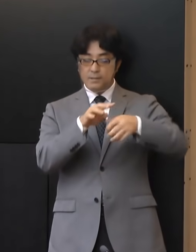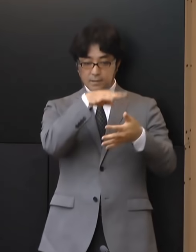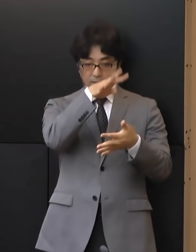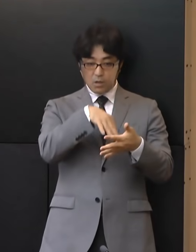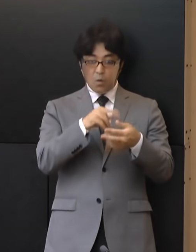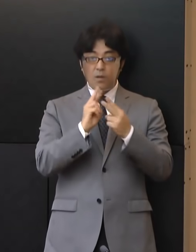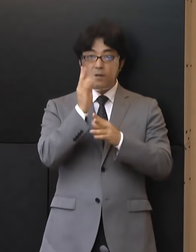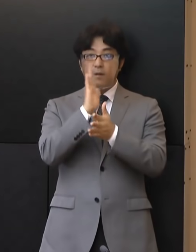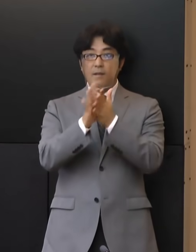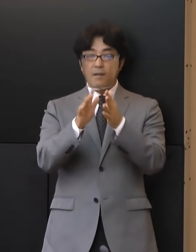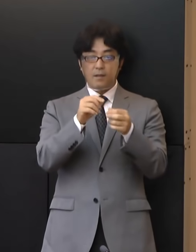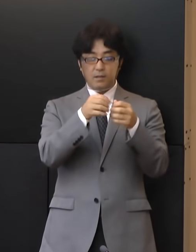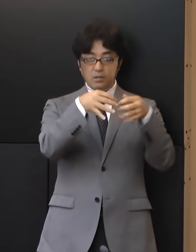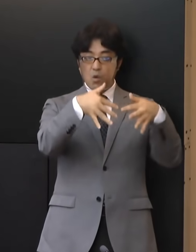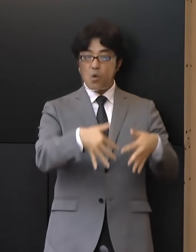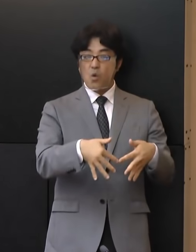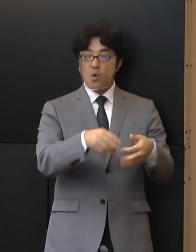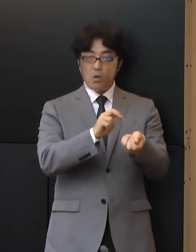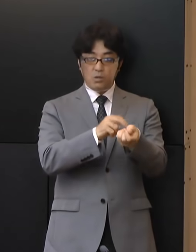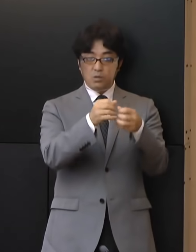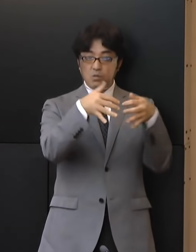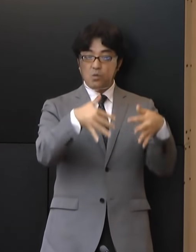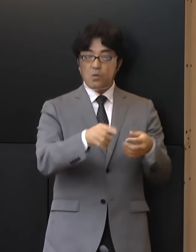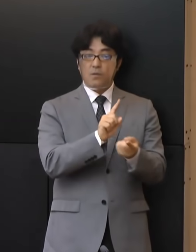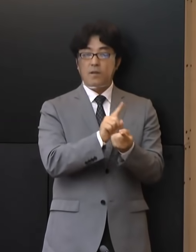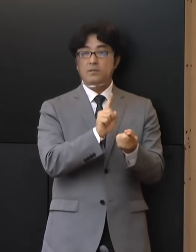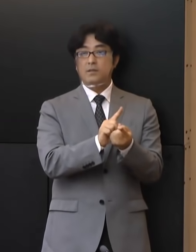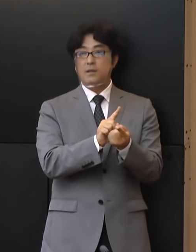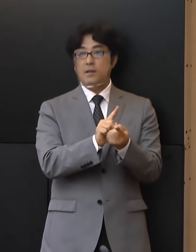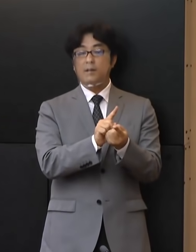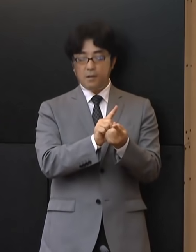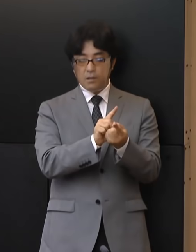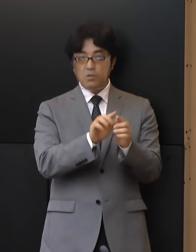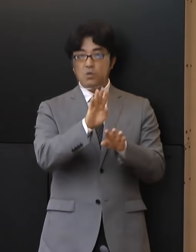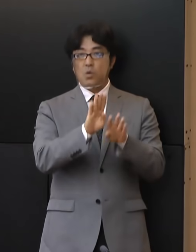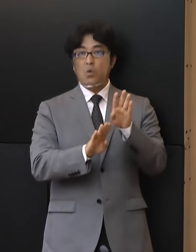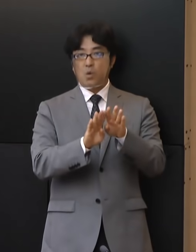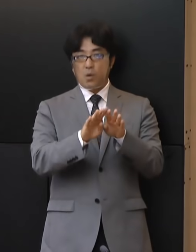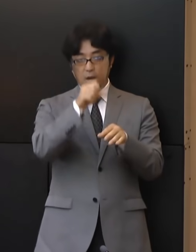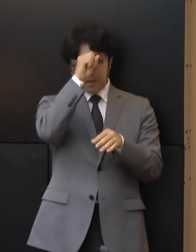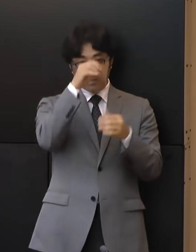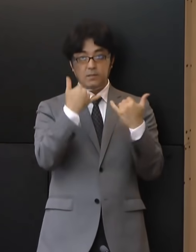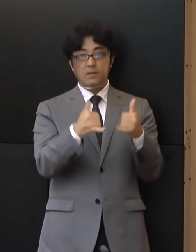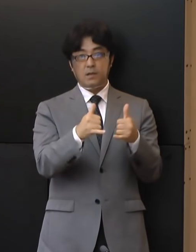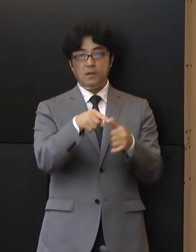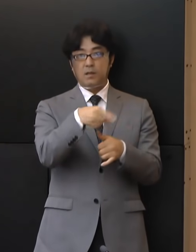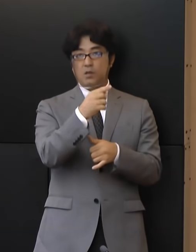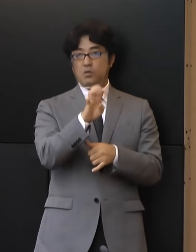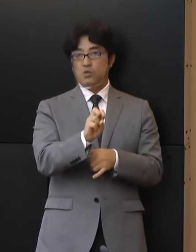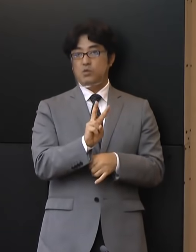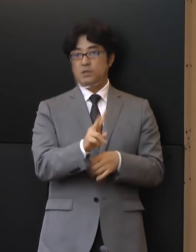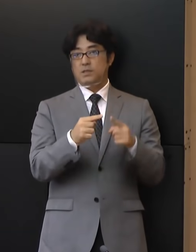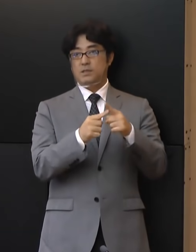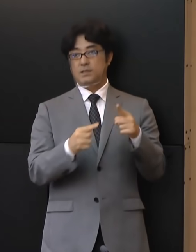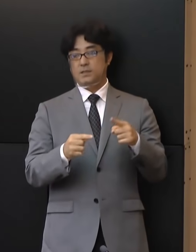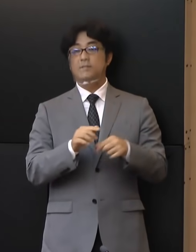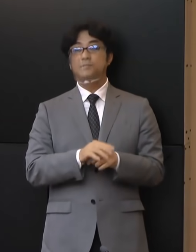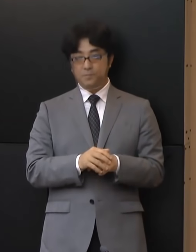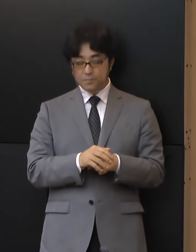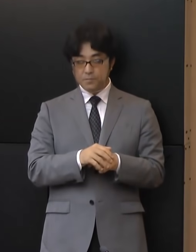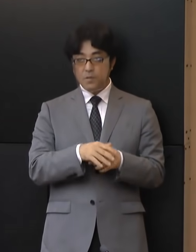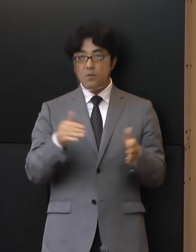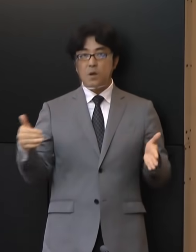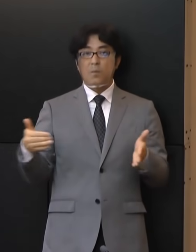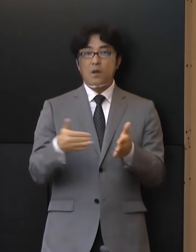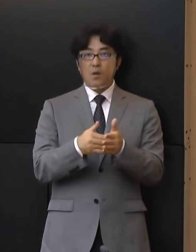で、一番目に感染者の状況を載せております。患者数としましては142名、これま